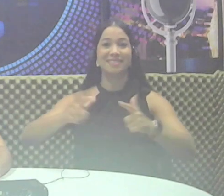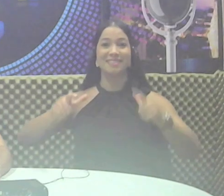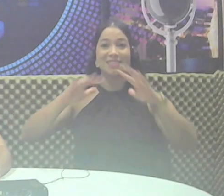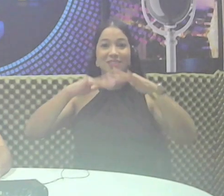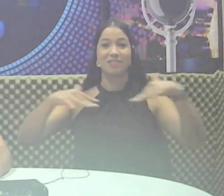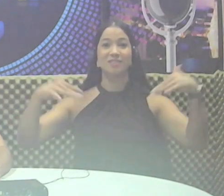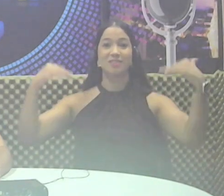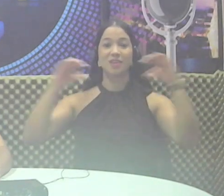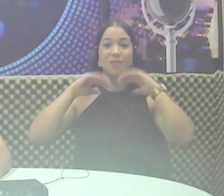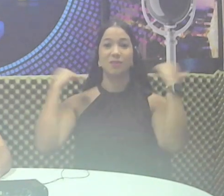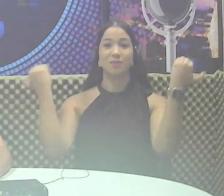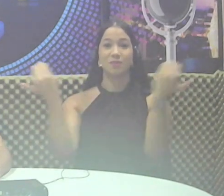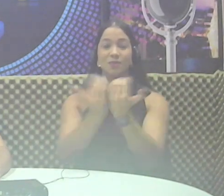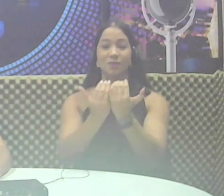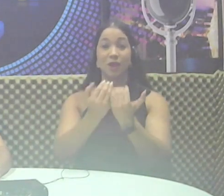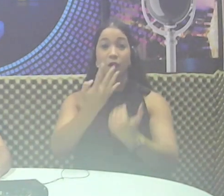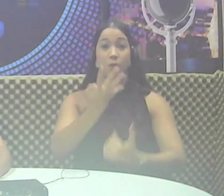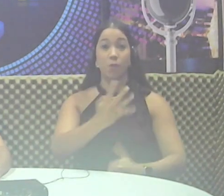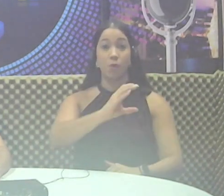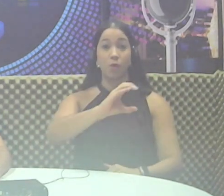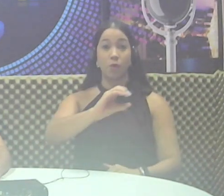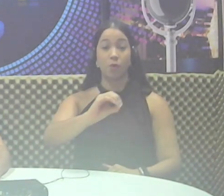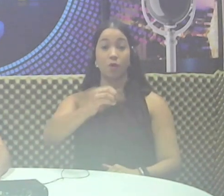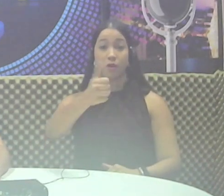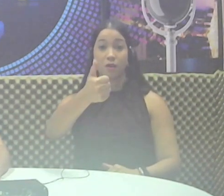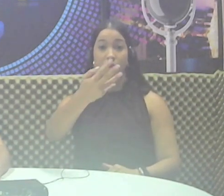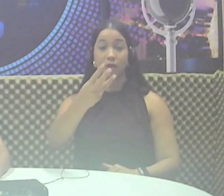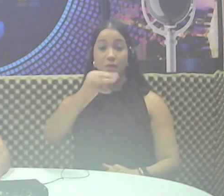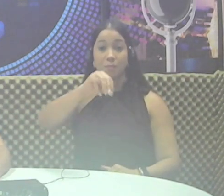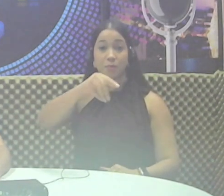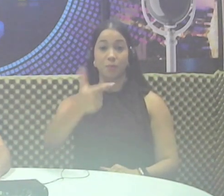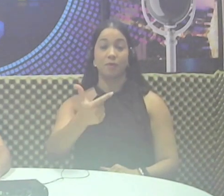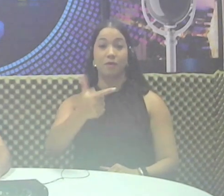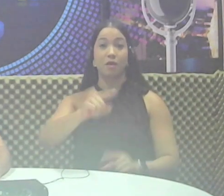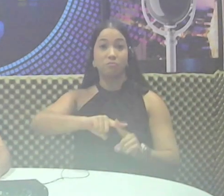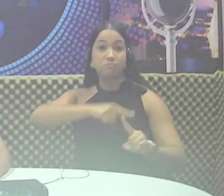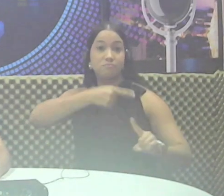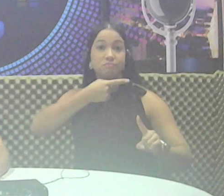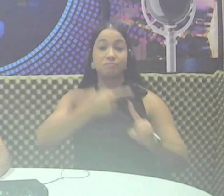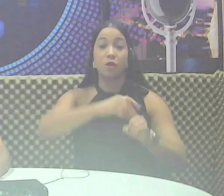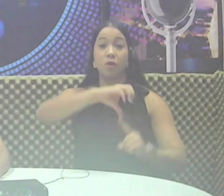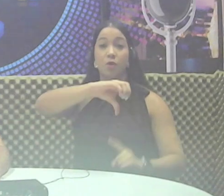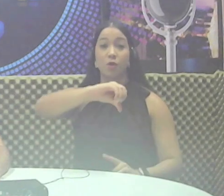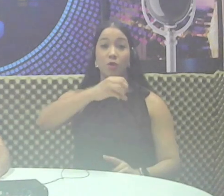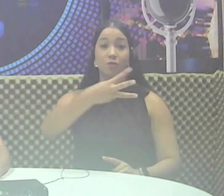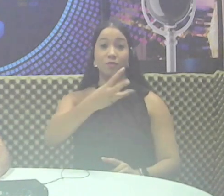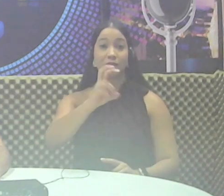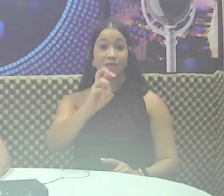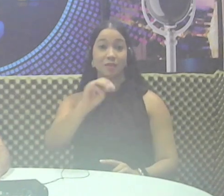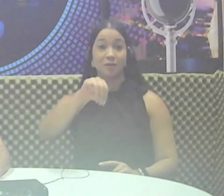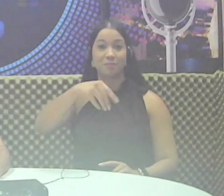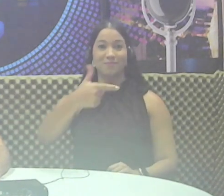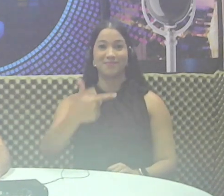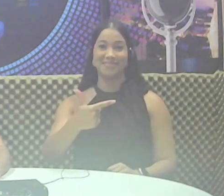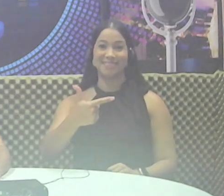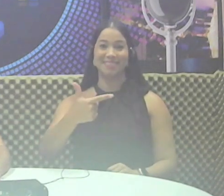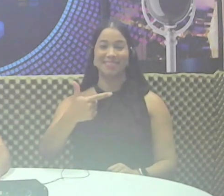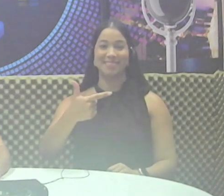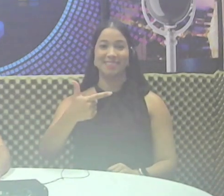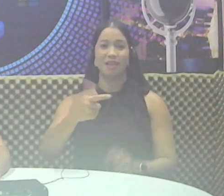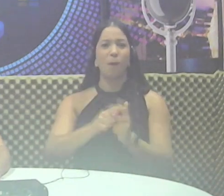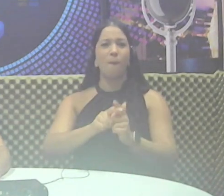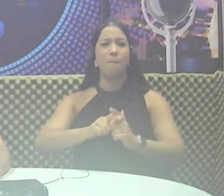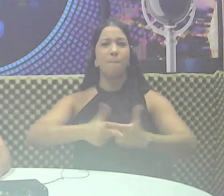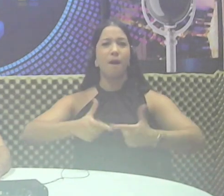arquibancada, que passou de 414 metros quadrados para 935 metros quadrados, ampliando